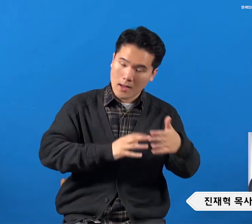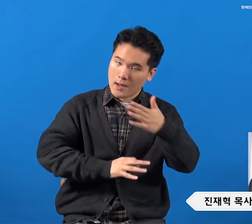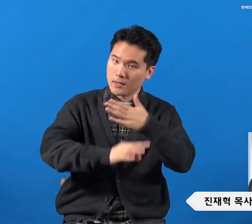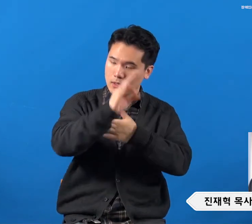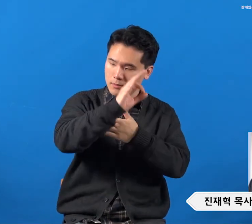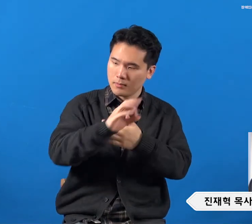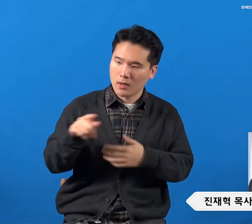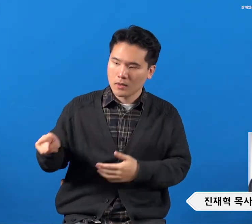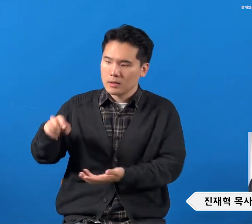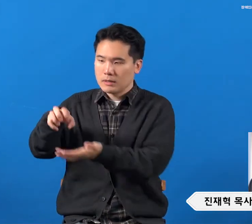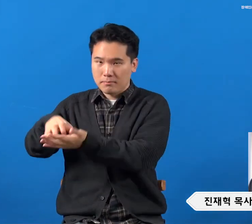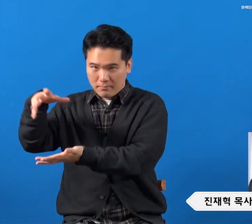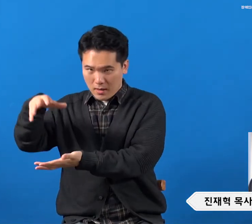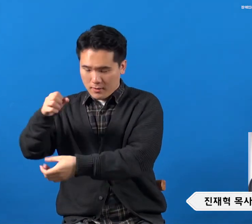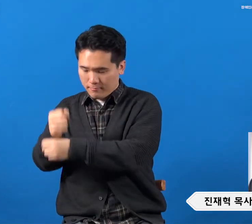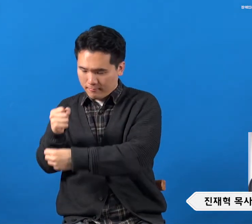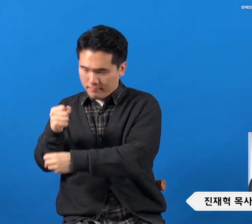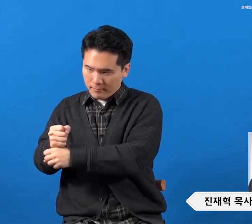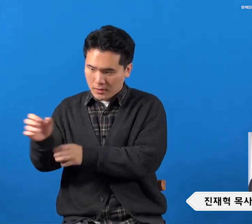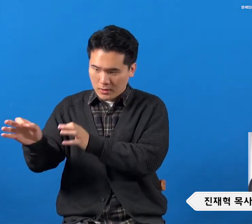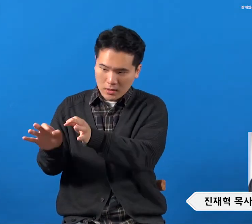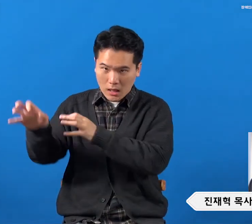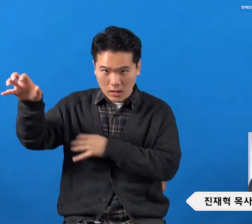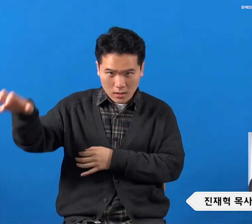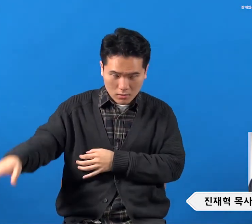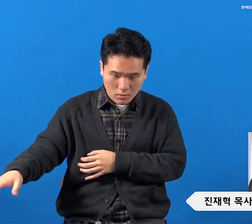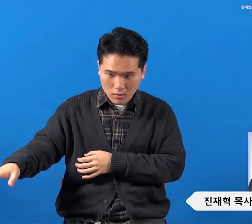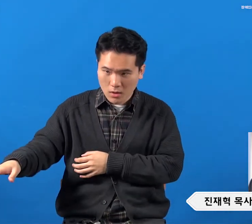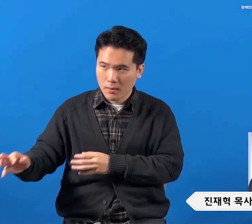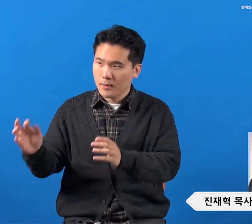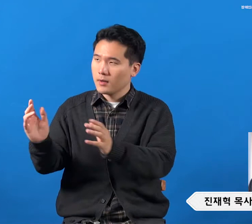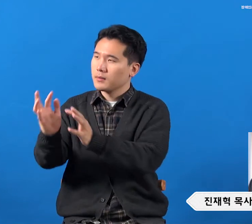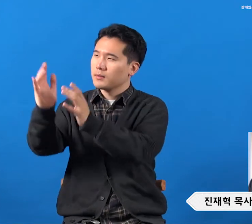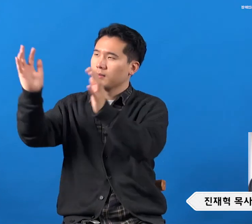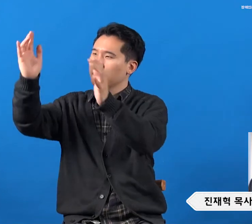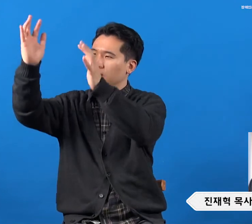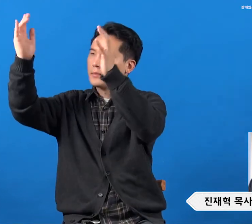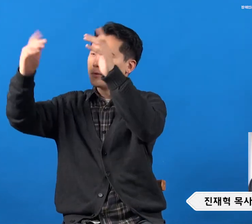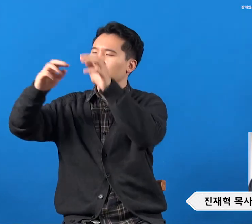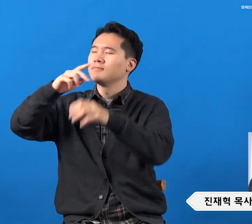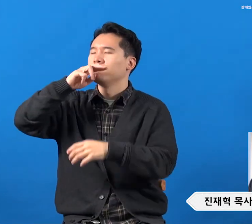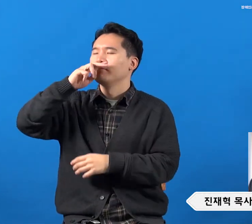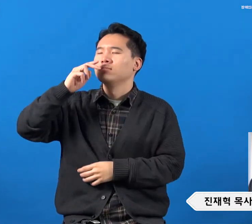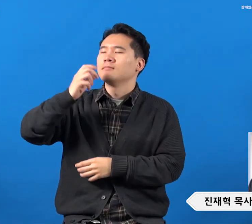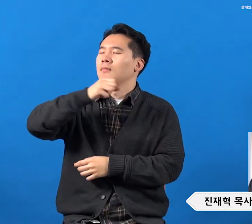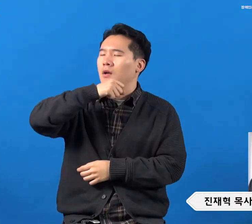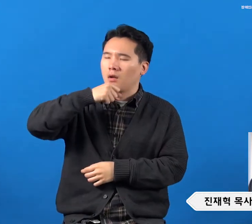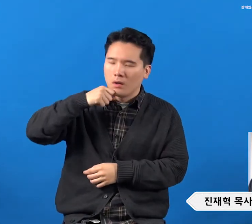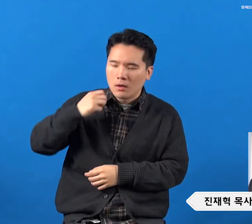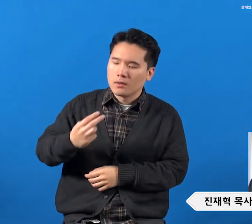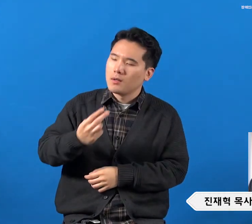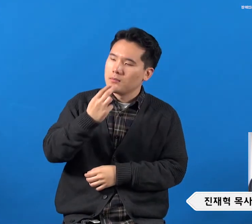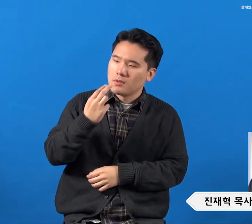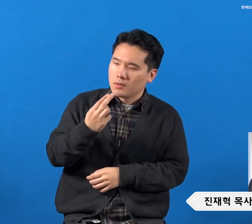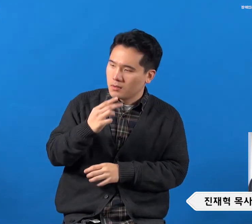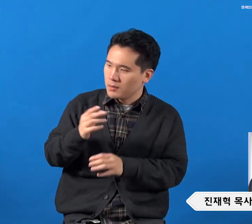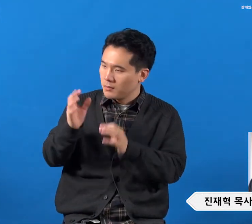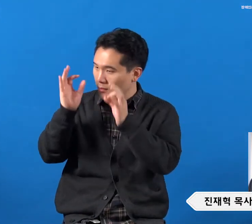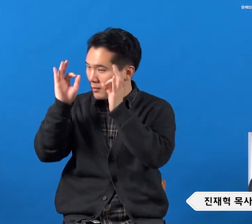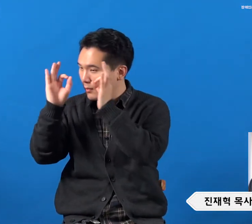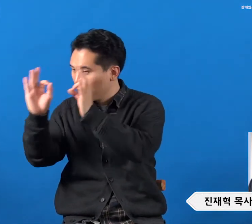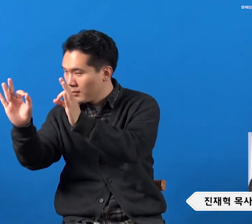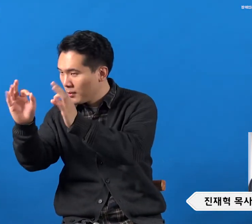빵 굽는 가게에서 김이 모락모락 나는 빵 굽는 모습을 창문으로 유심히